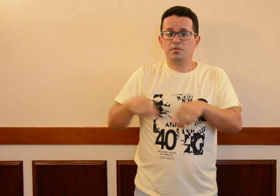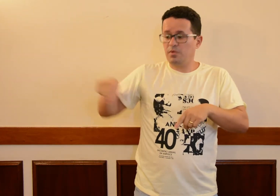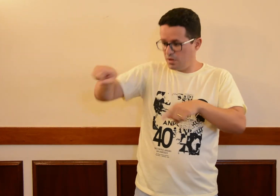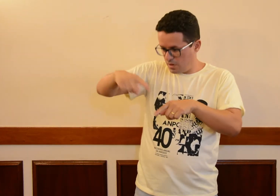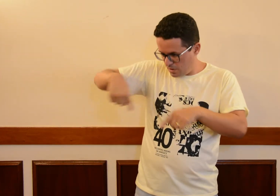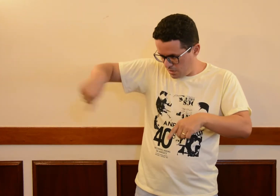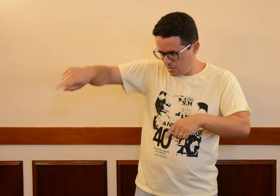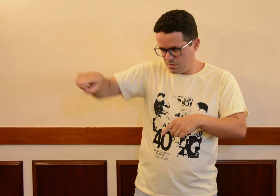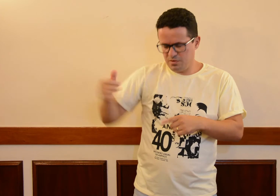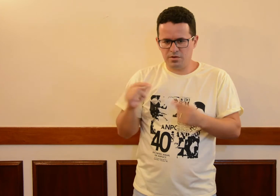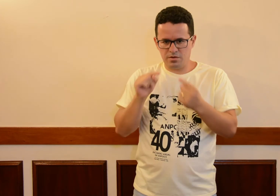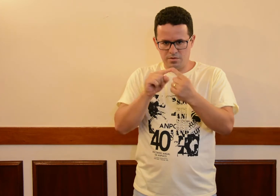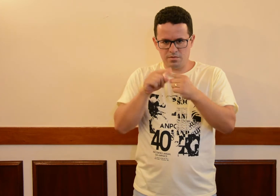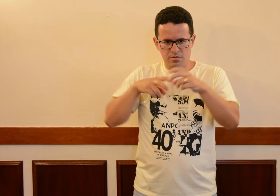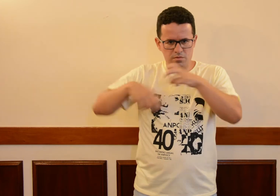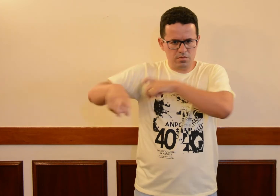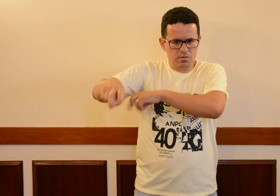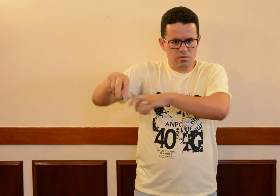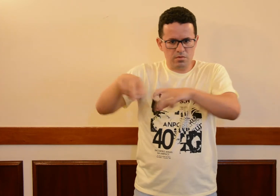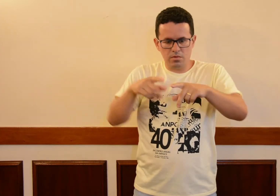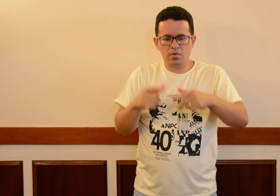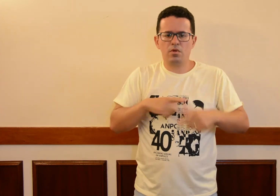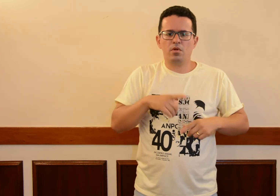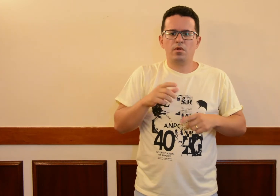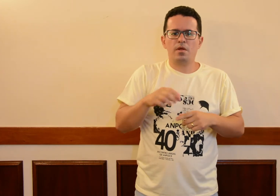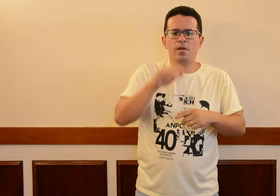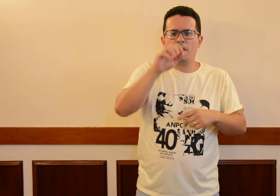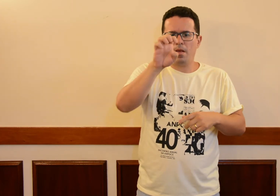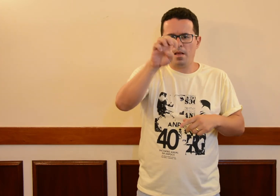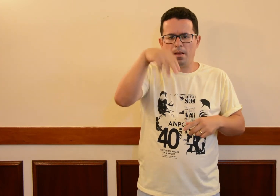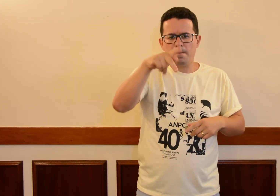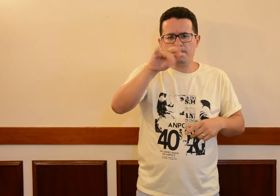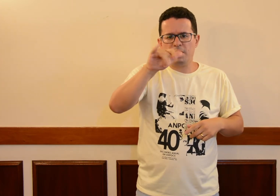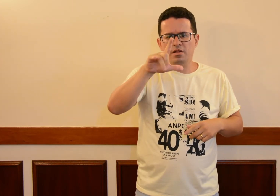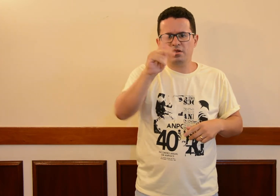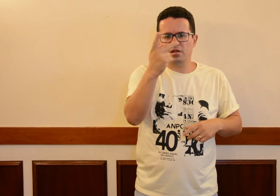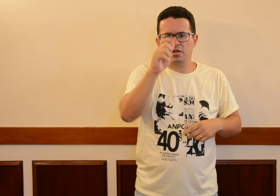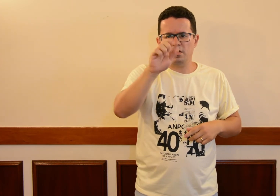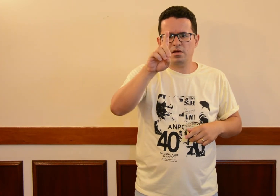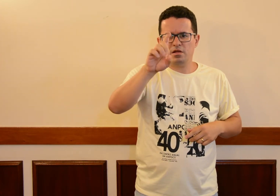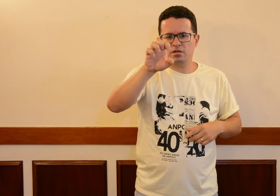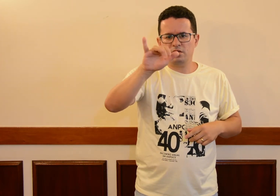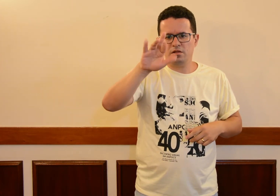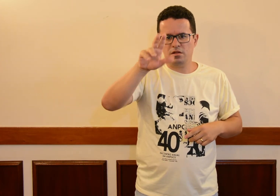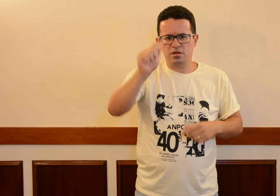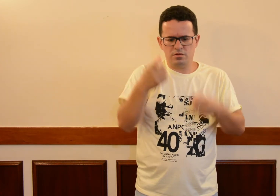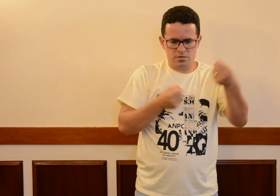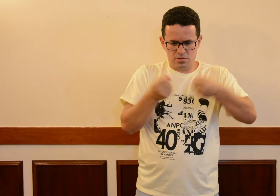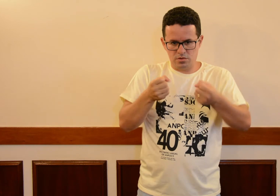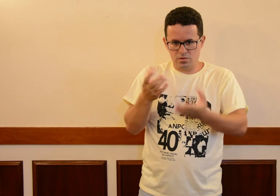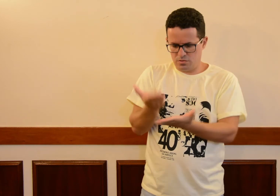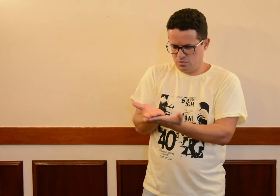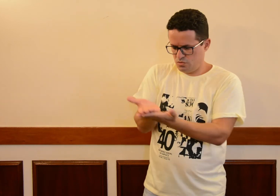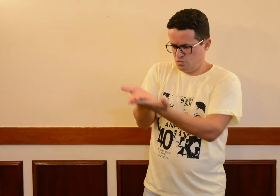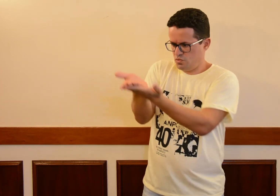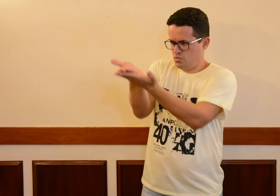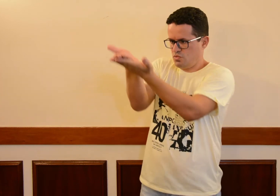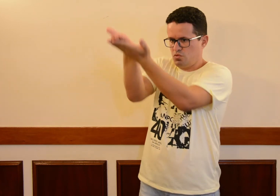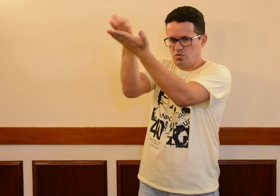circulavam empilhadeiras em alta velocidade, é um carro que leva as caixas de um lado para o outro. E